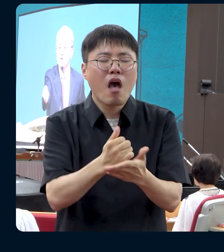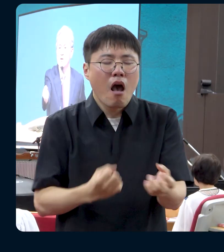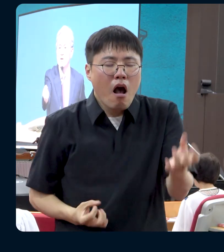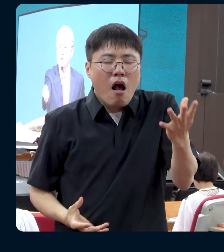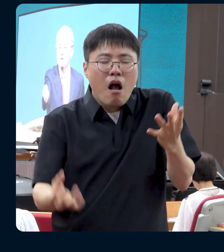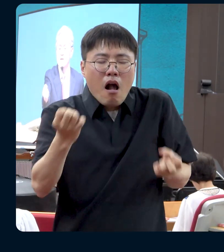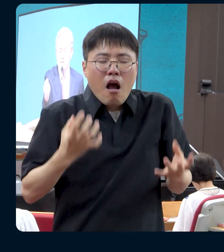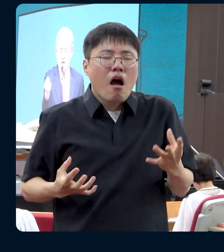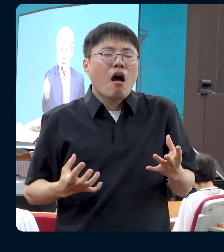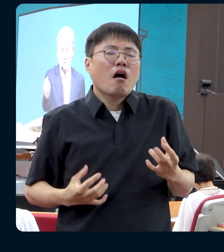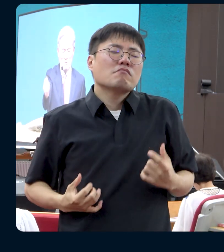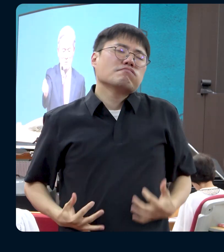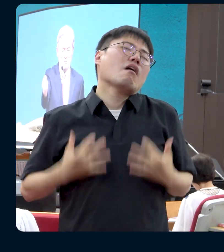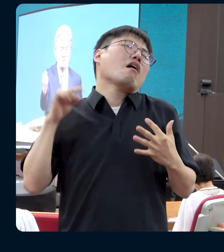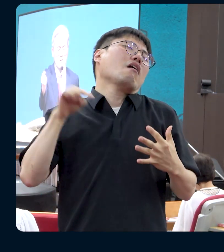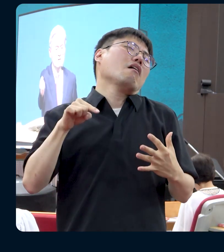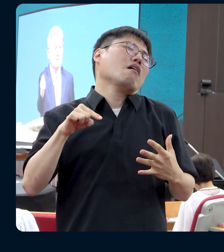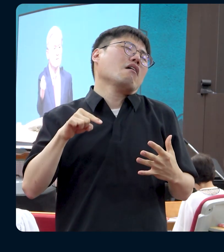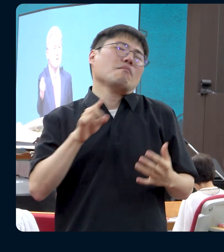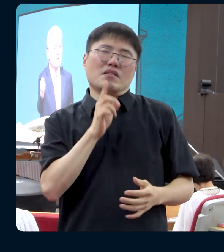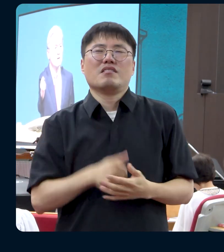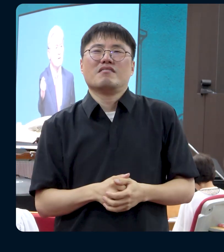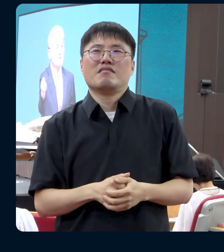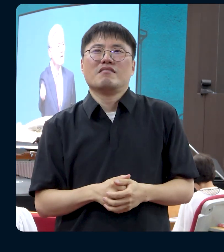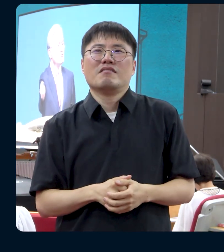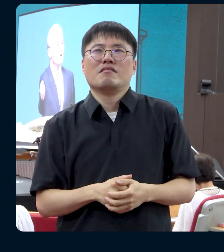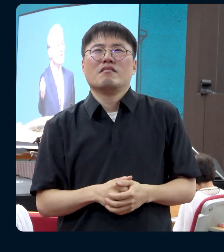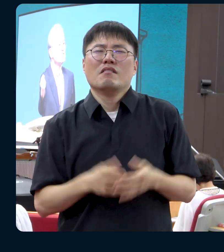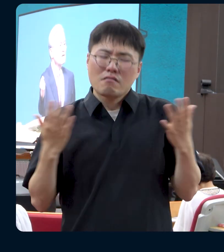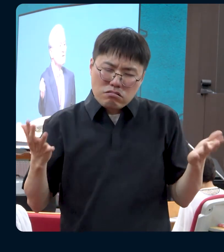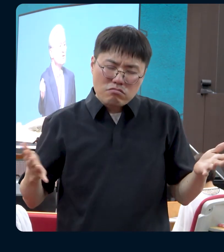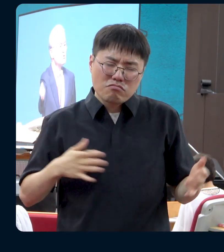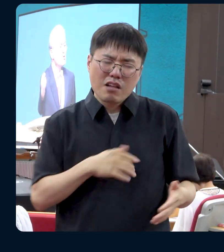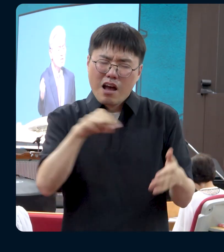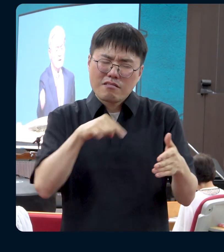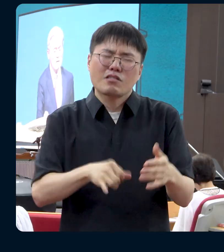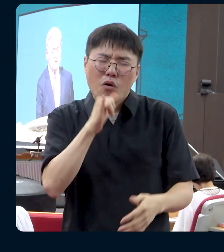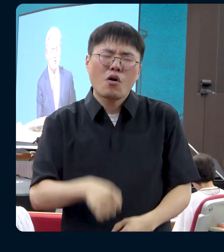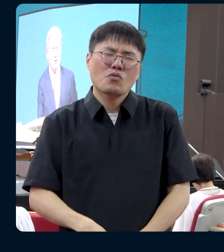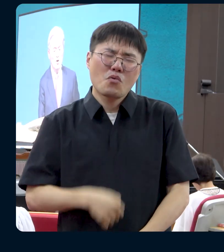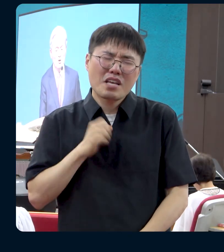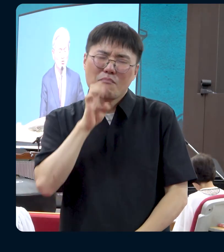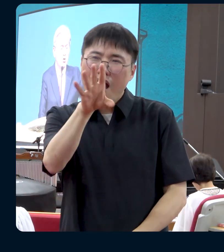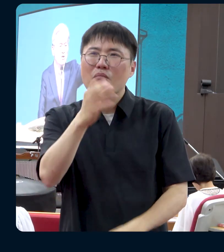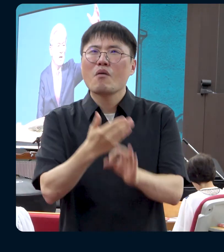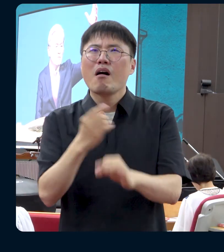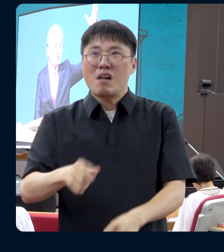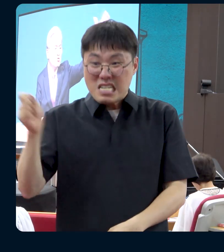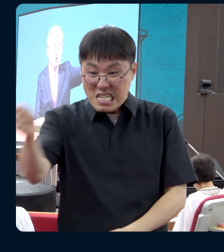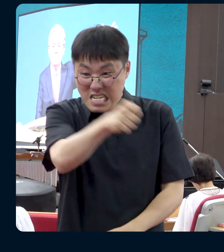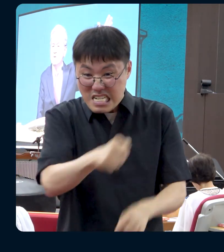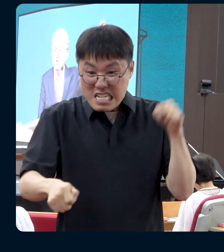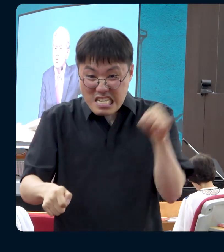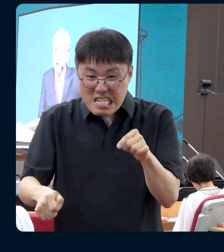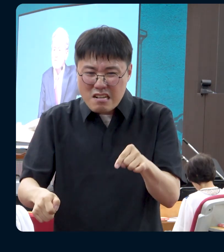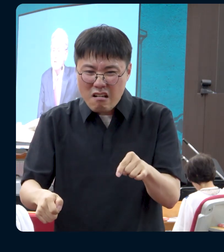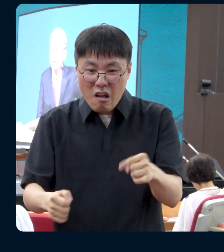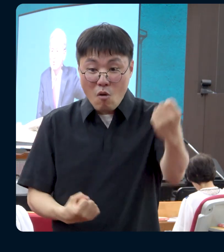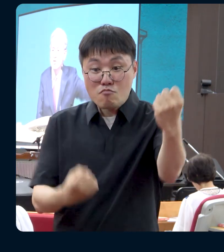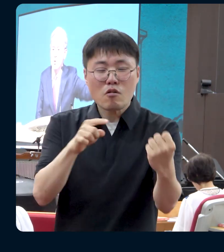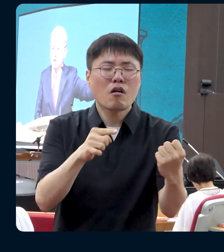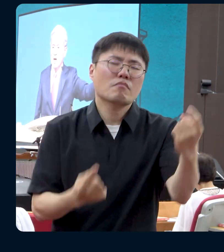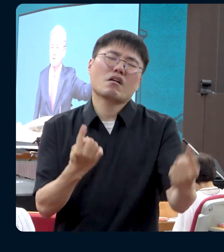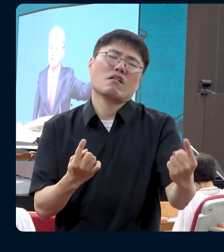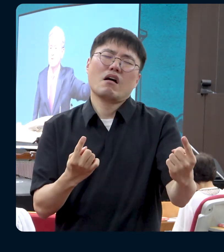죄의 본성, 상처, 이게 바로 이게 우리 가운데 있잖아요. 이건 솔직히 말하면요, 두더지 잡기,